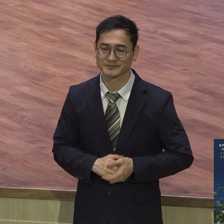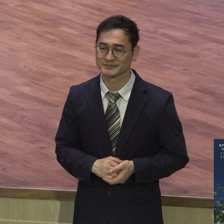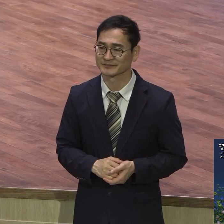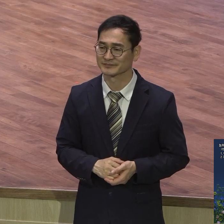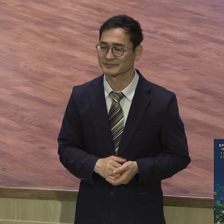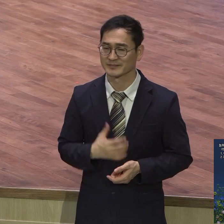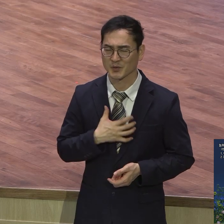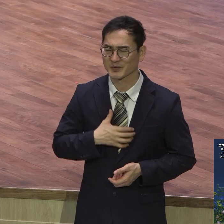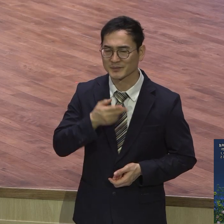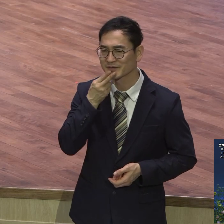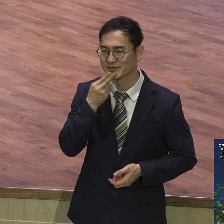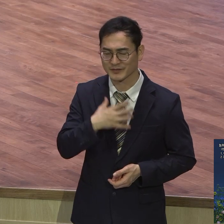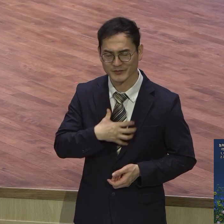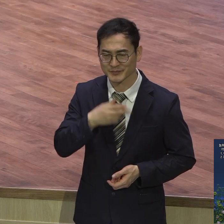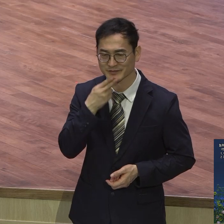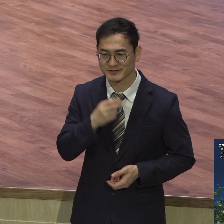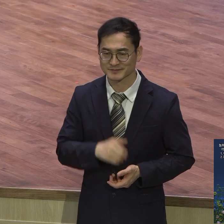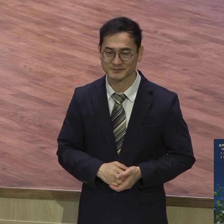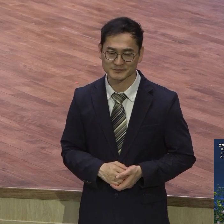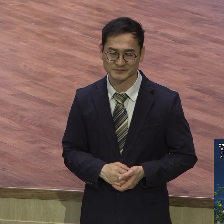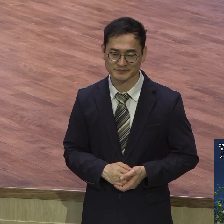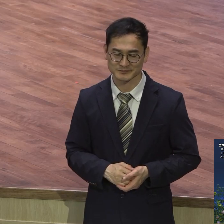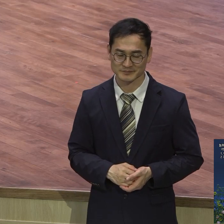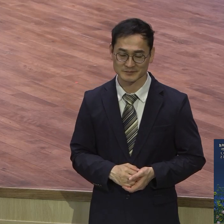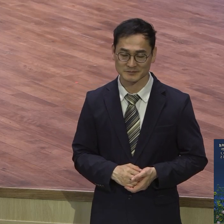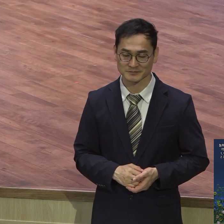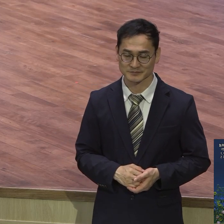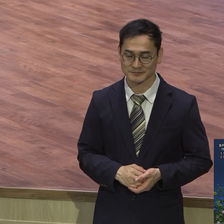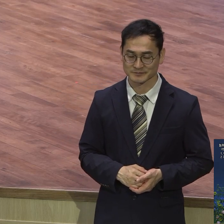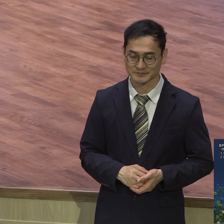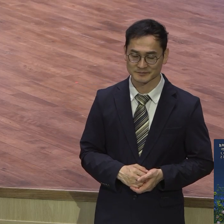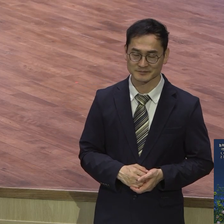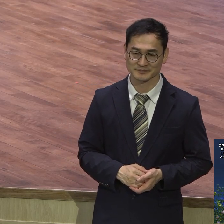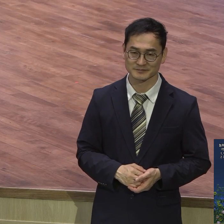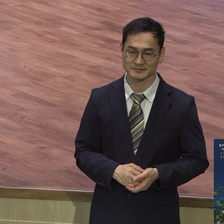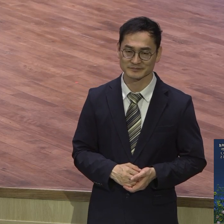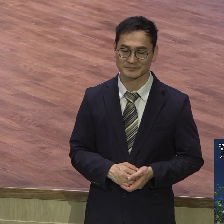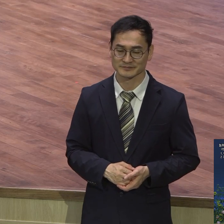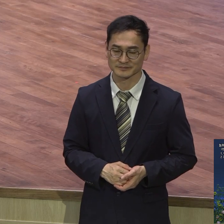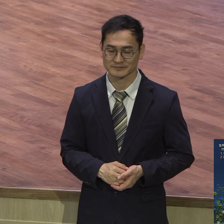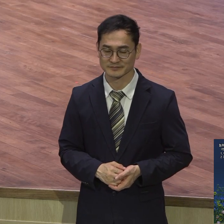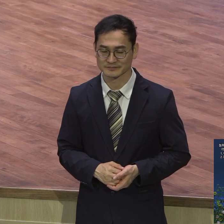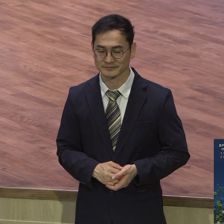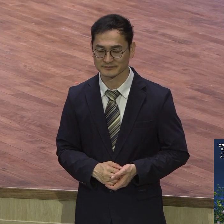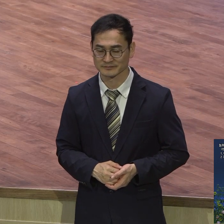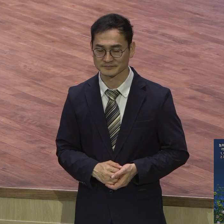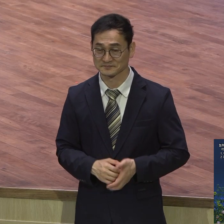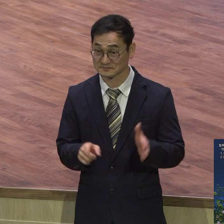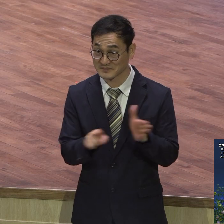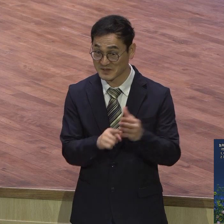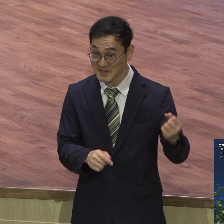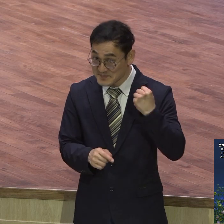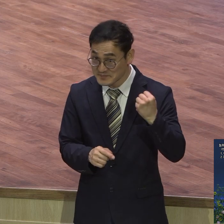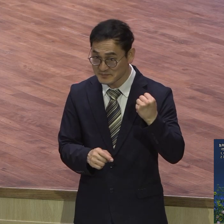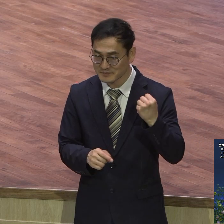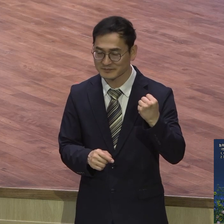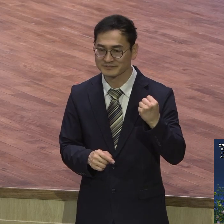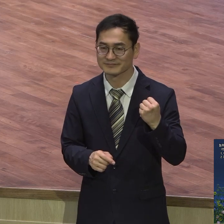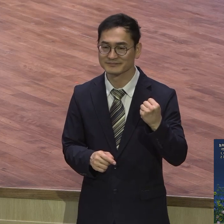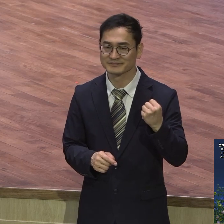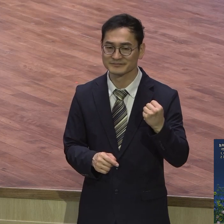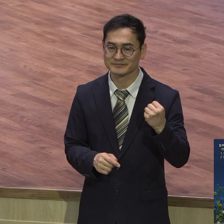내 체력이 그래요 여러분요 믿음 이렇게 무서운 겁니다 믿음은 바란 것들이